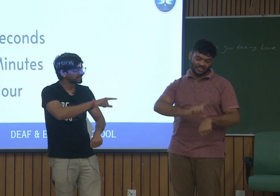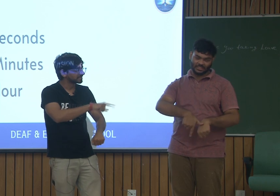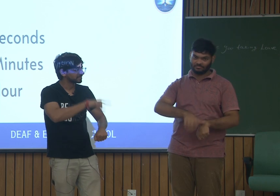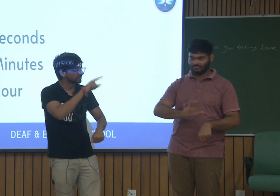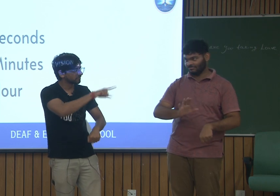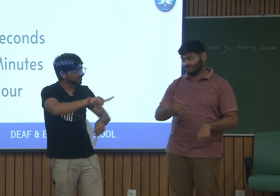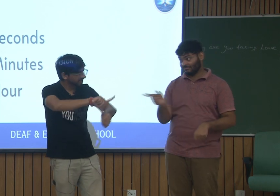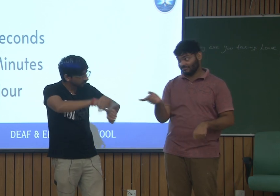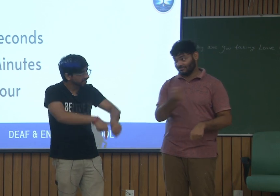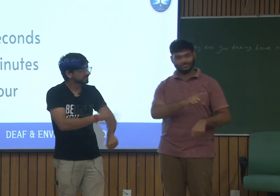लेट. वाई आर यू लेट?